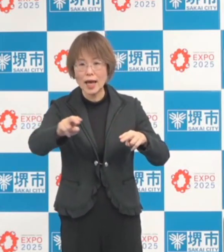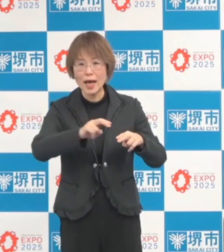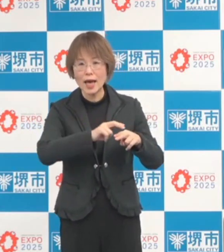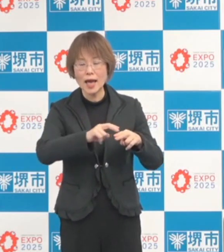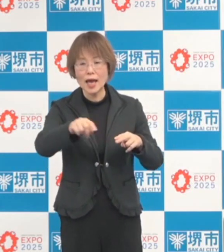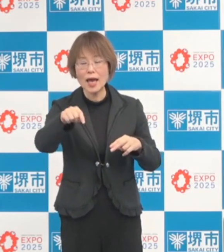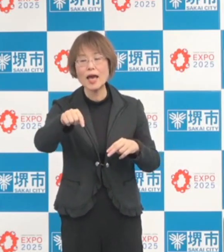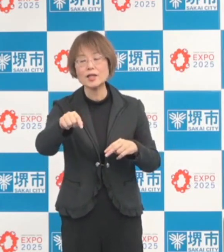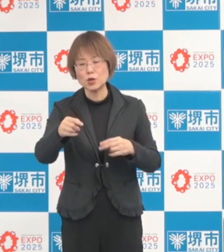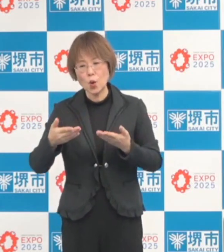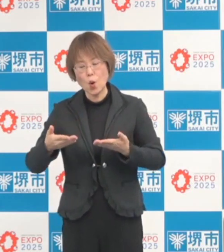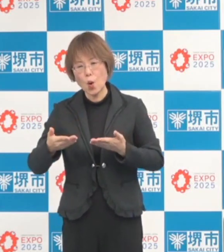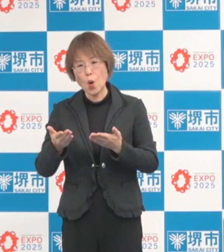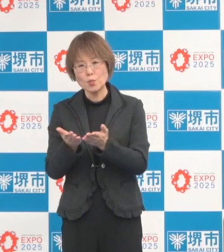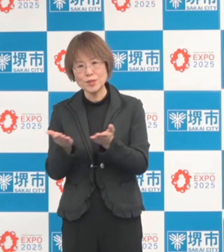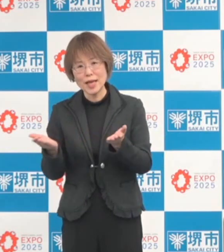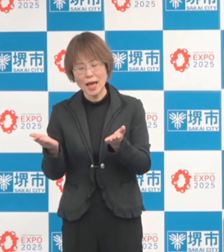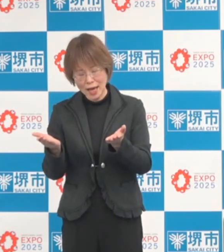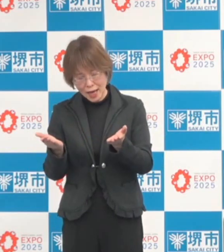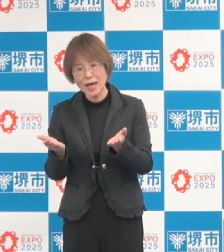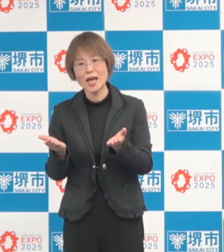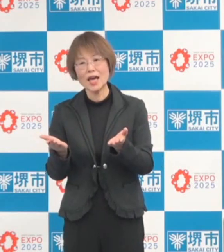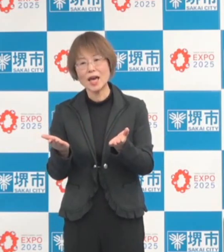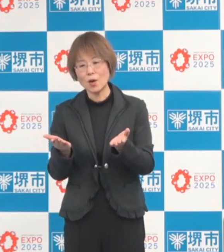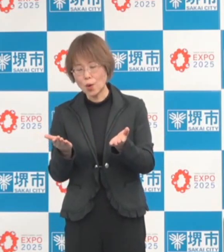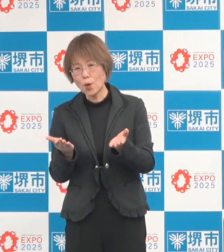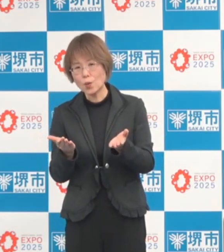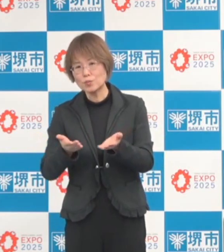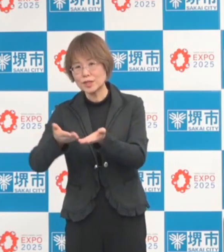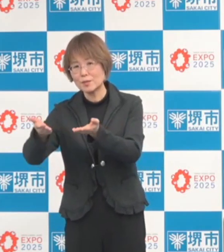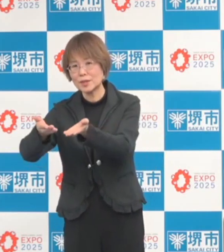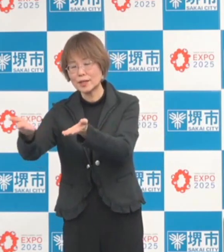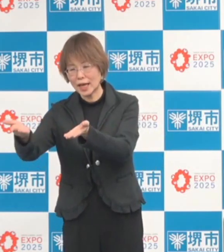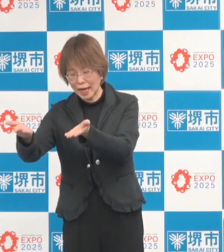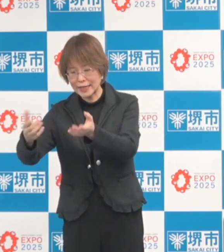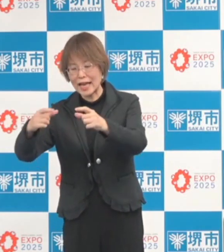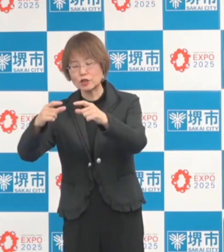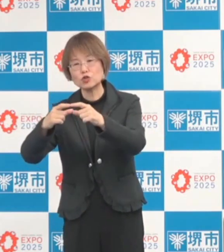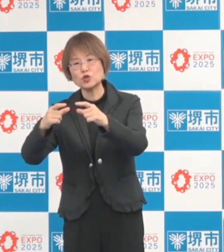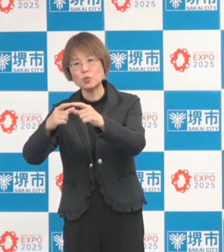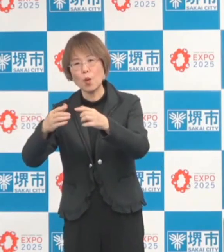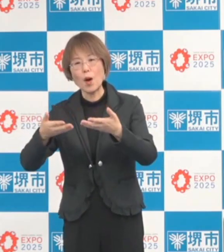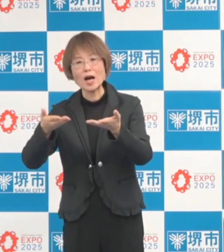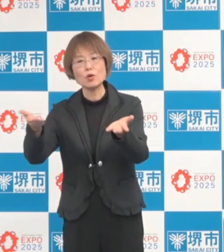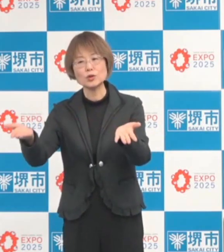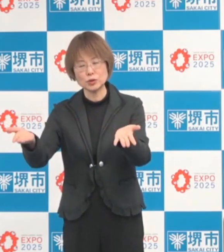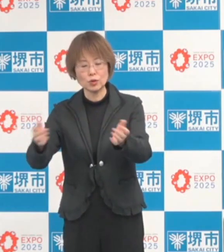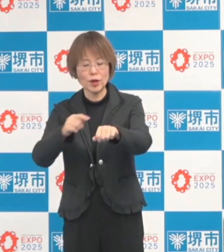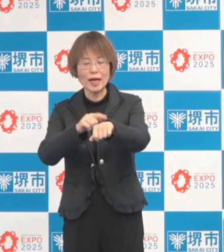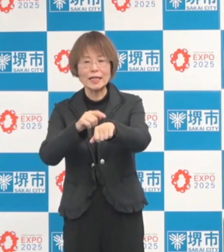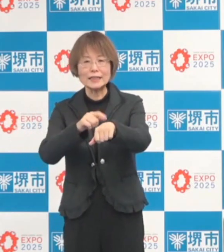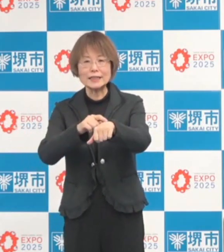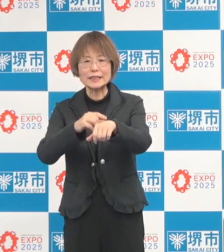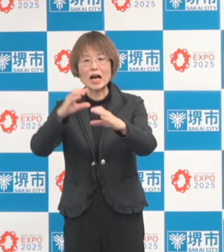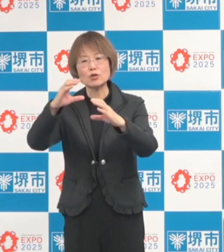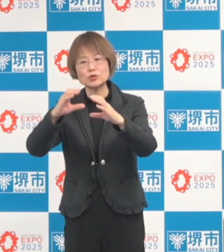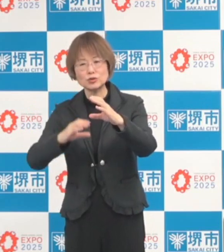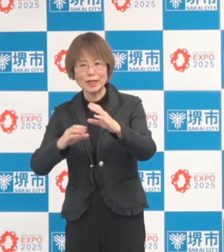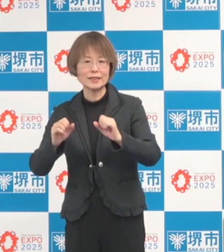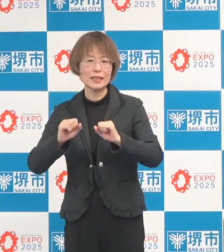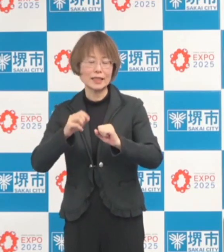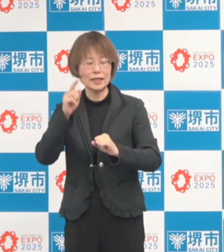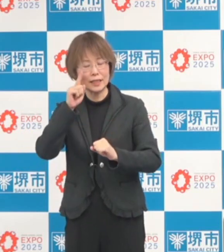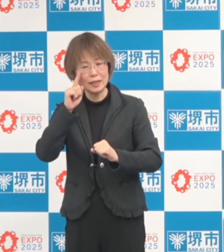しながらクーポンを発行したりしながら行いました。また時間もずらして実施をしました。